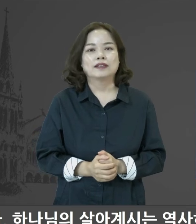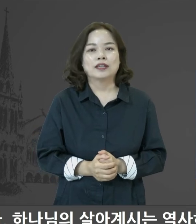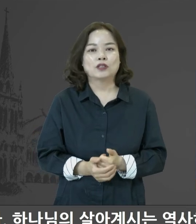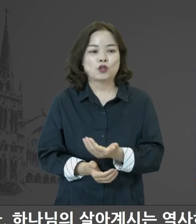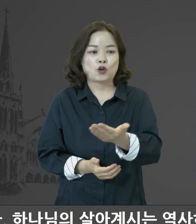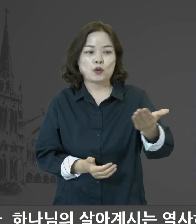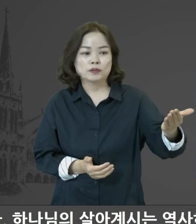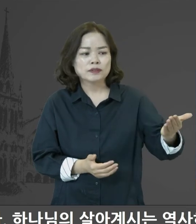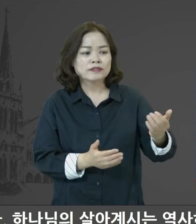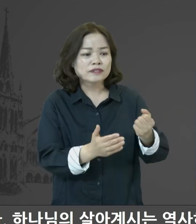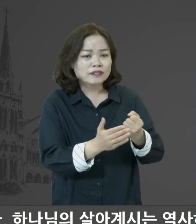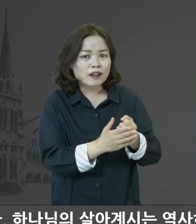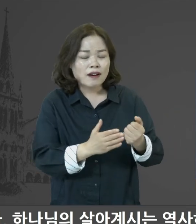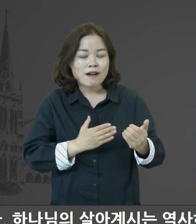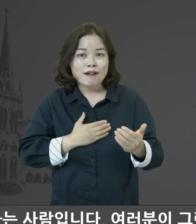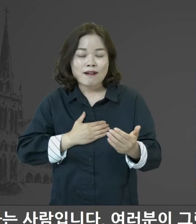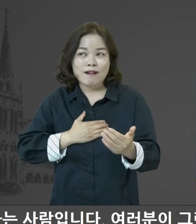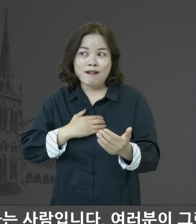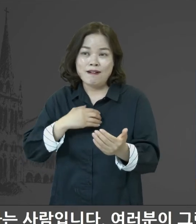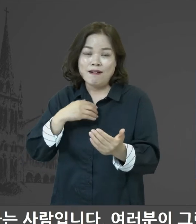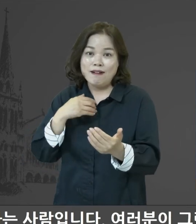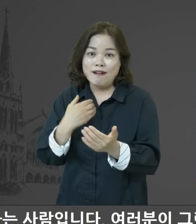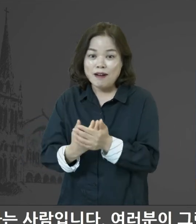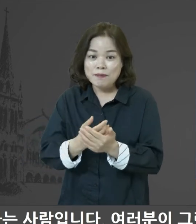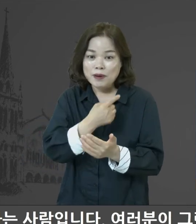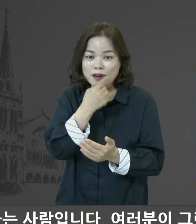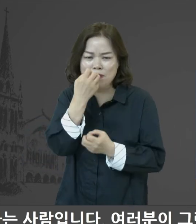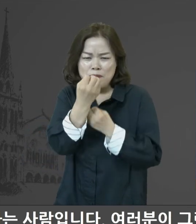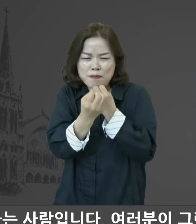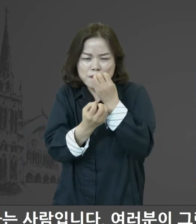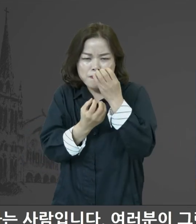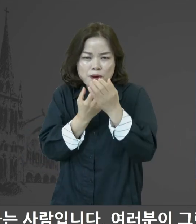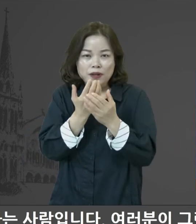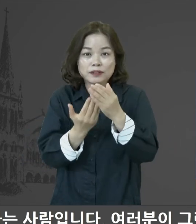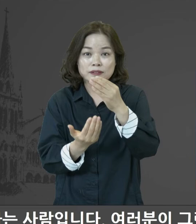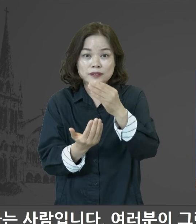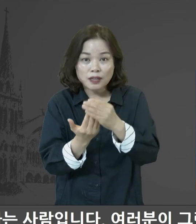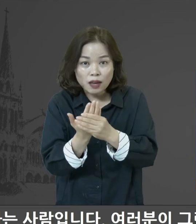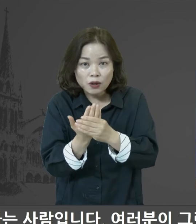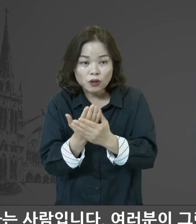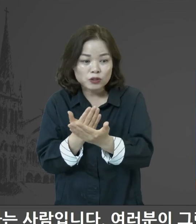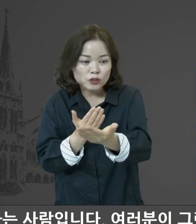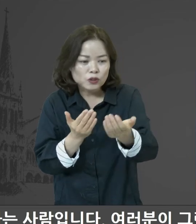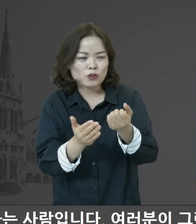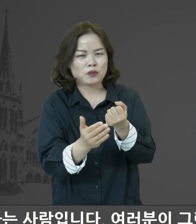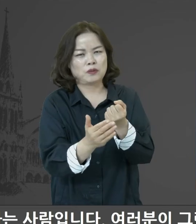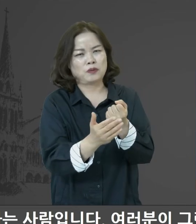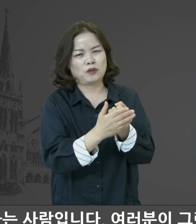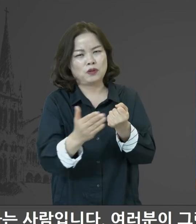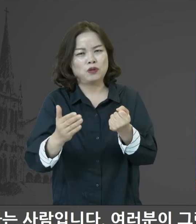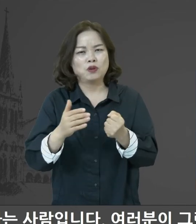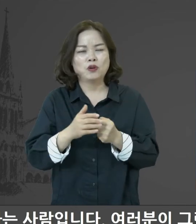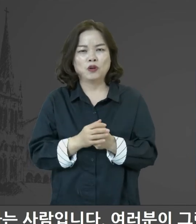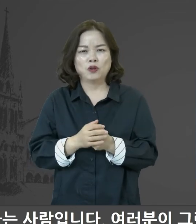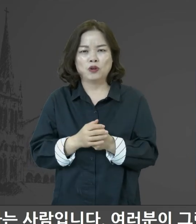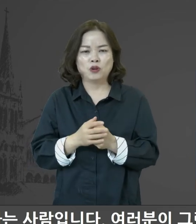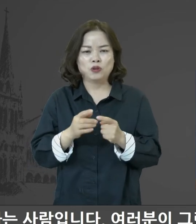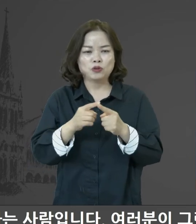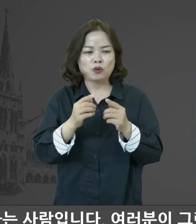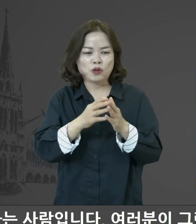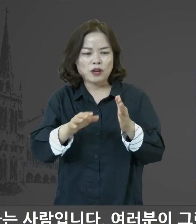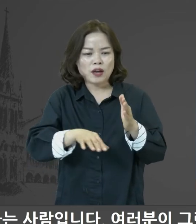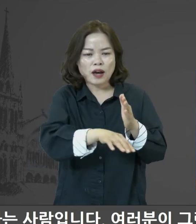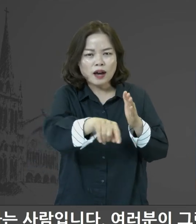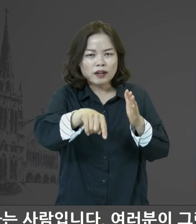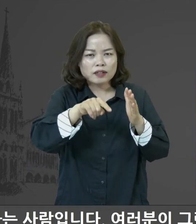그래서 여러분 때문에 감동의 간정의 이야기가 만들어지고, 여러분 때문에 교회가 고속도로와